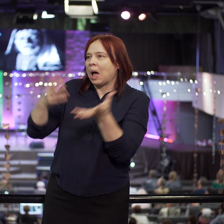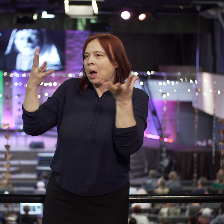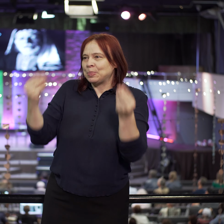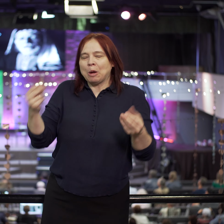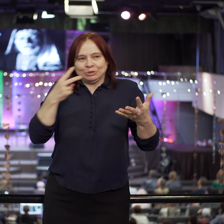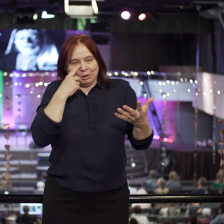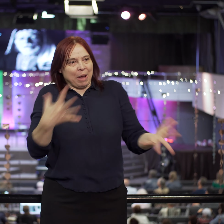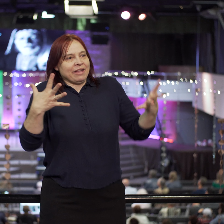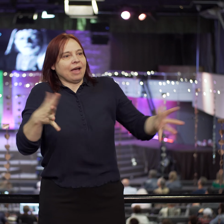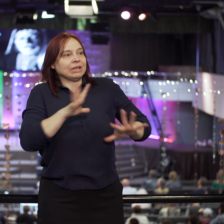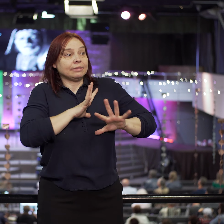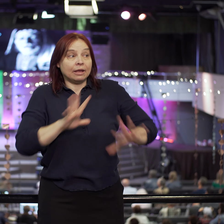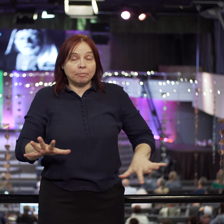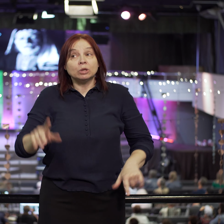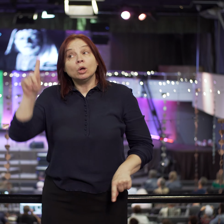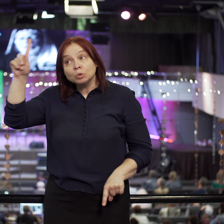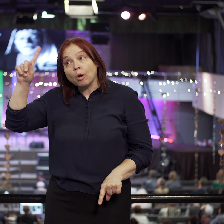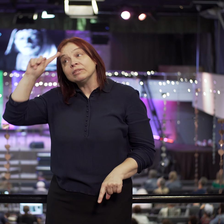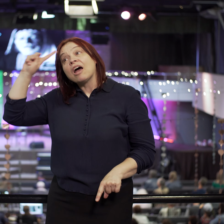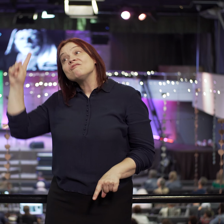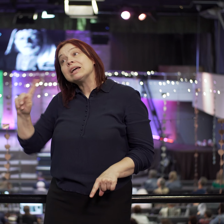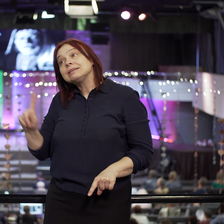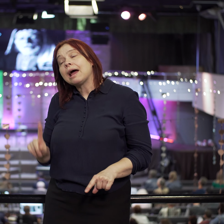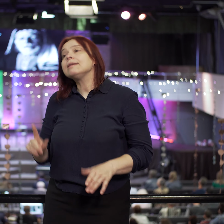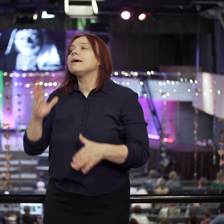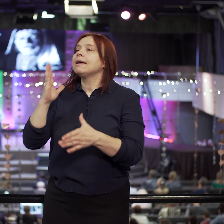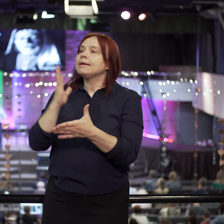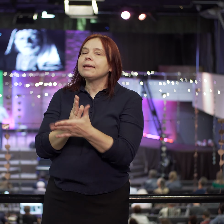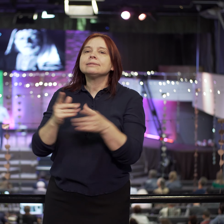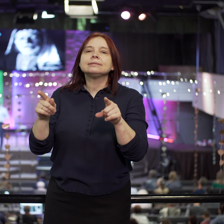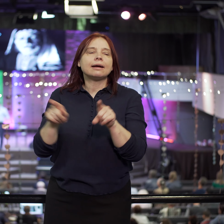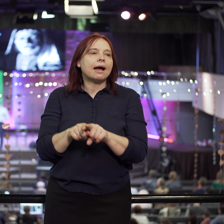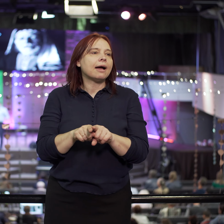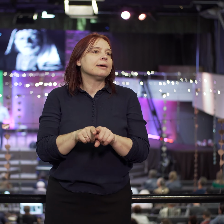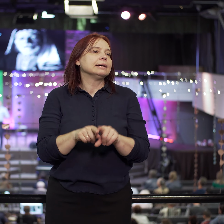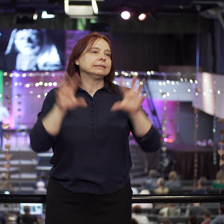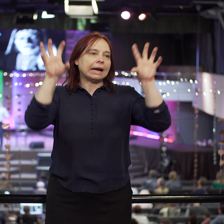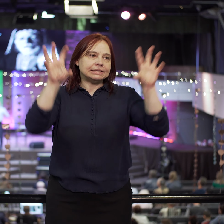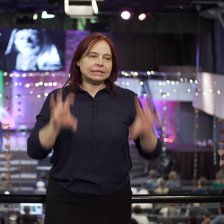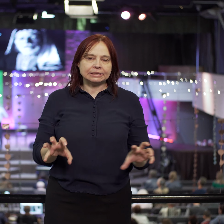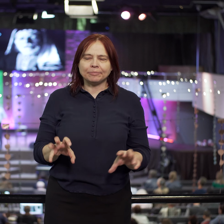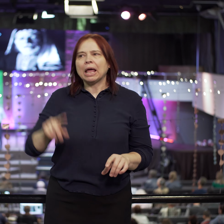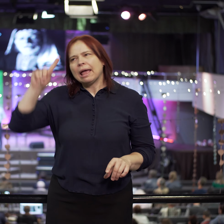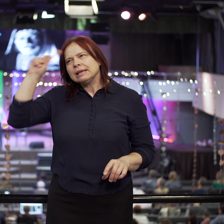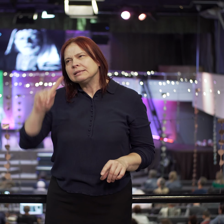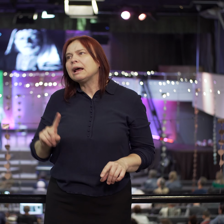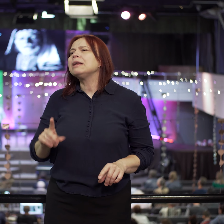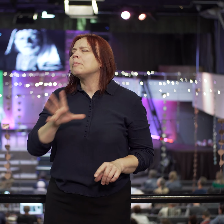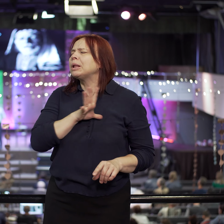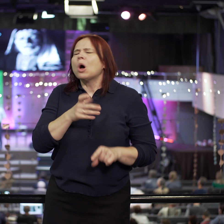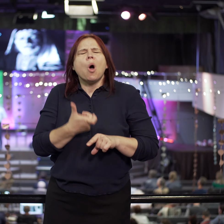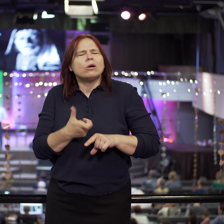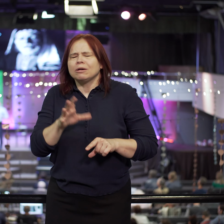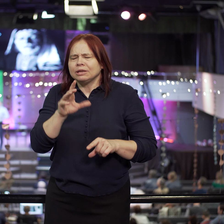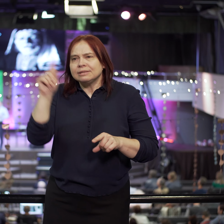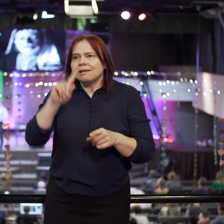Но вы знаете, что в Израиле есть такая традиция. Израиль очень жаркая страна. Кто из вас был в Израиле?